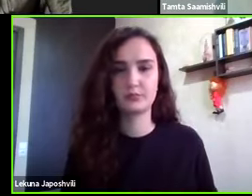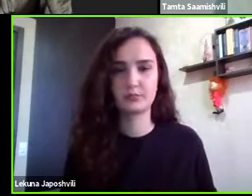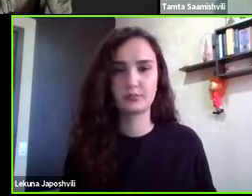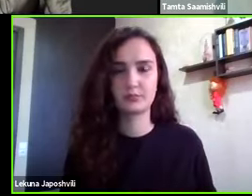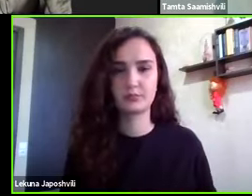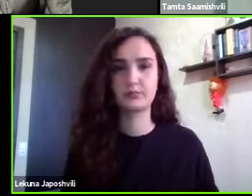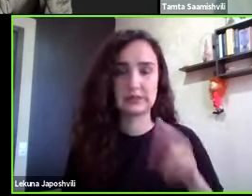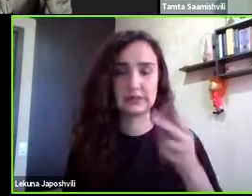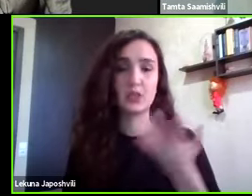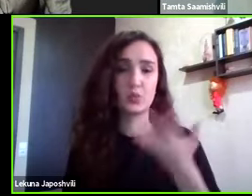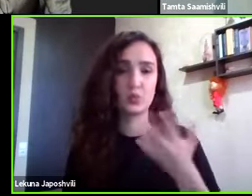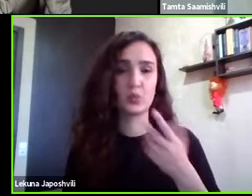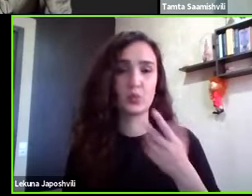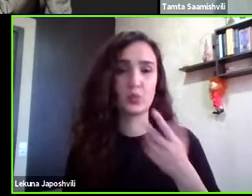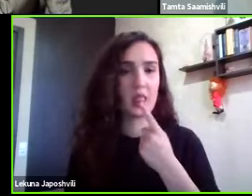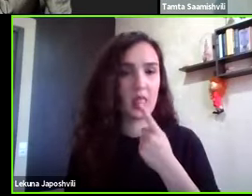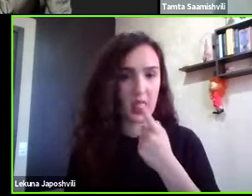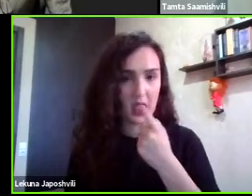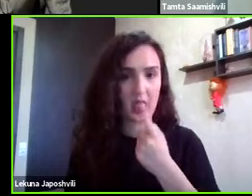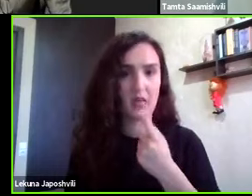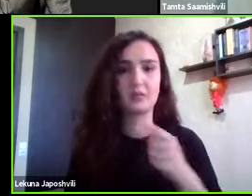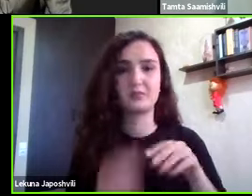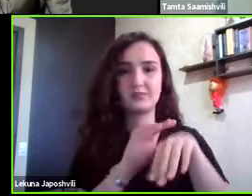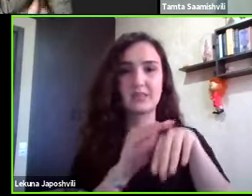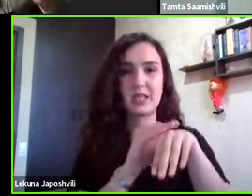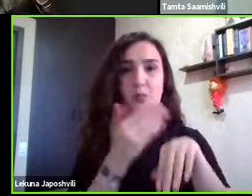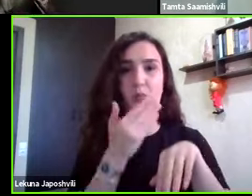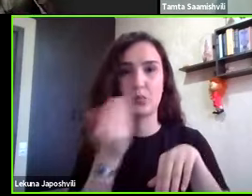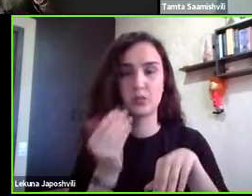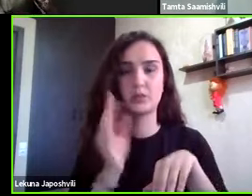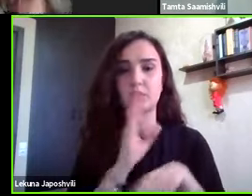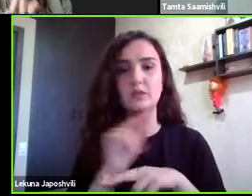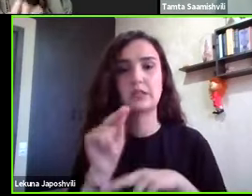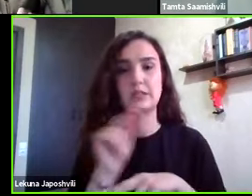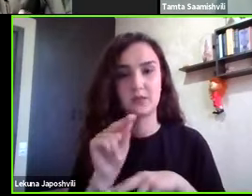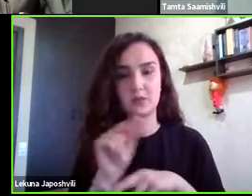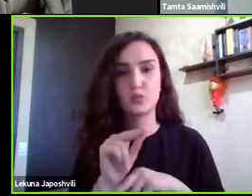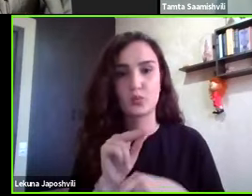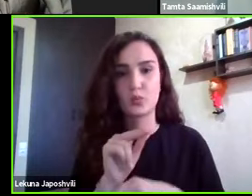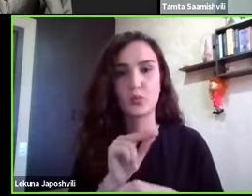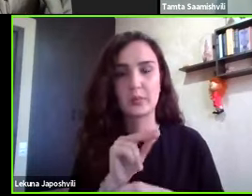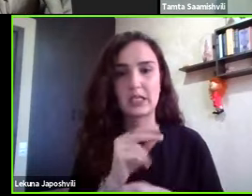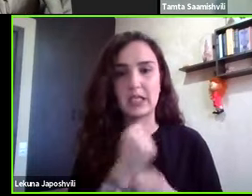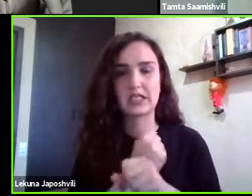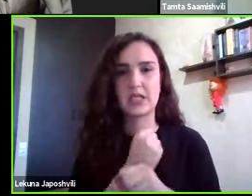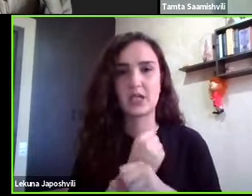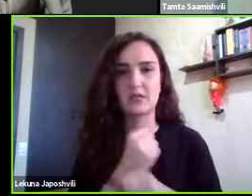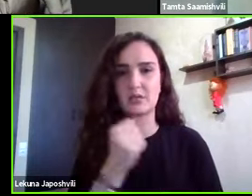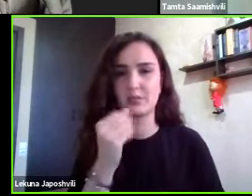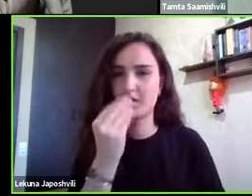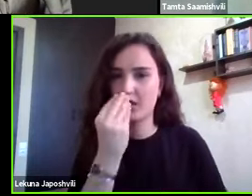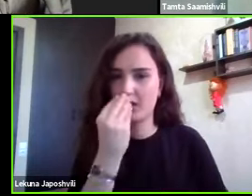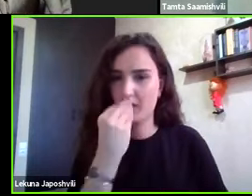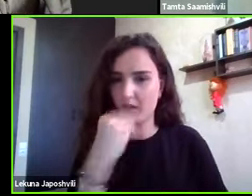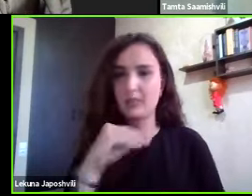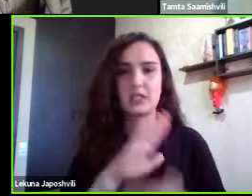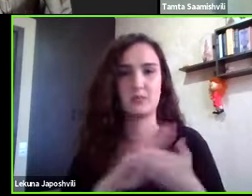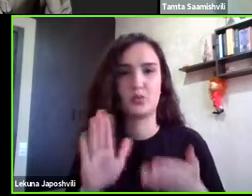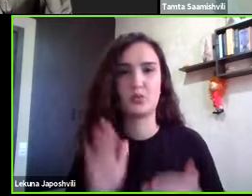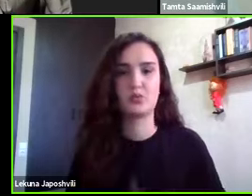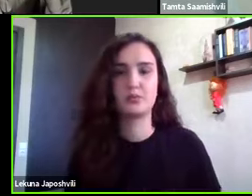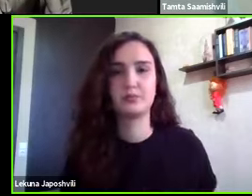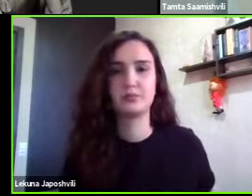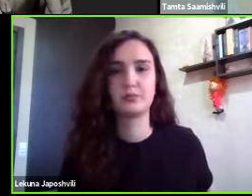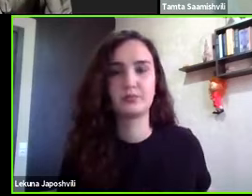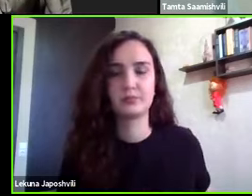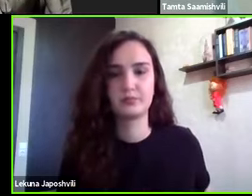და თუ ენაზე ნადები არის, თქვათ დედას ვასწავლით, ხო, სტერილური ხელსაყრელით ეს ნადებიც გაწმინდოთ, ხო?